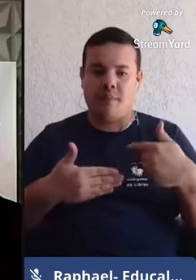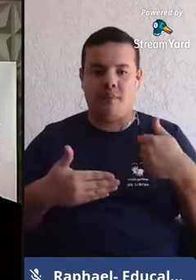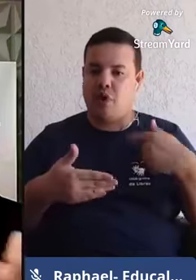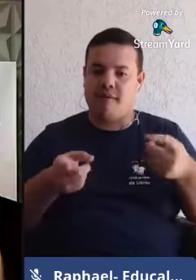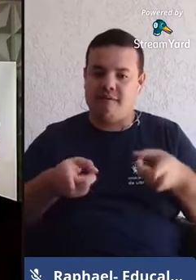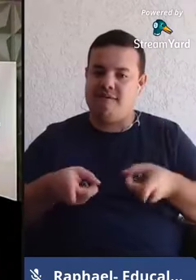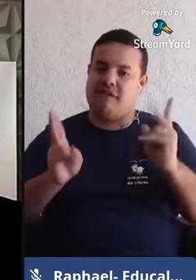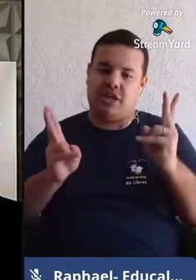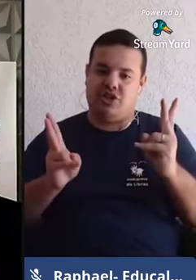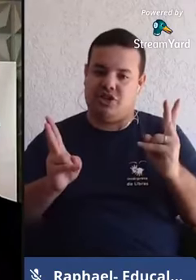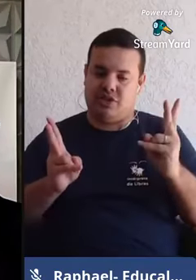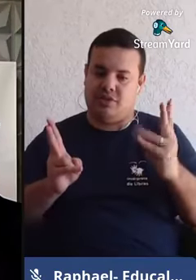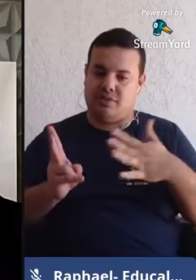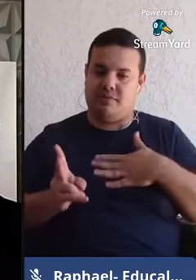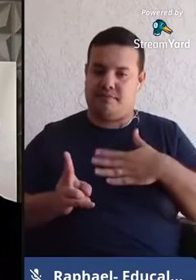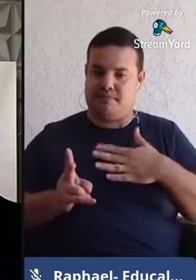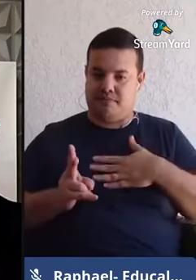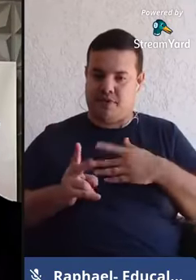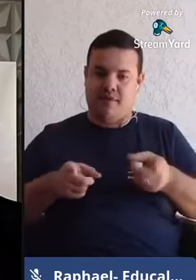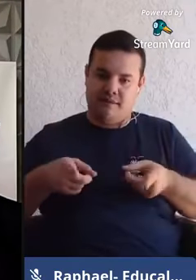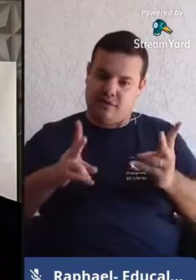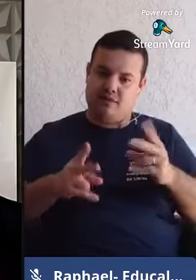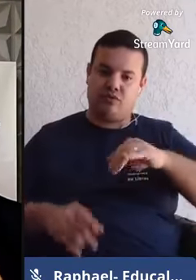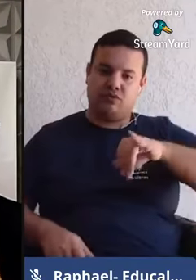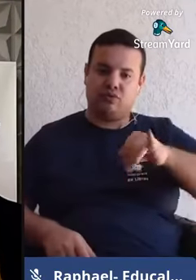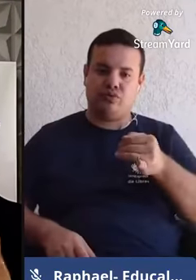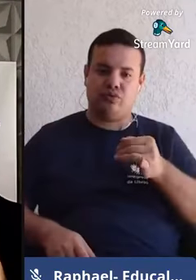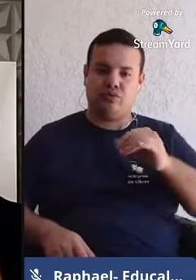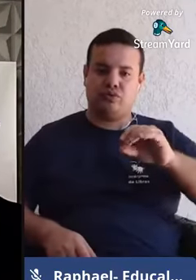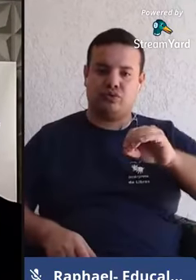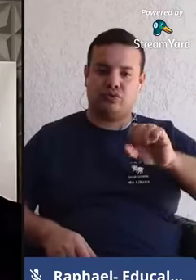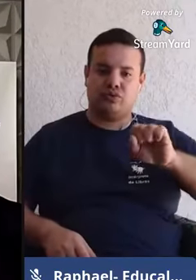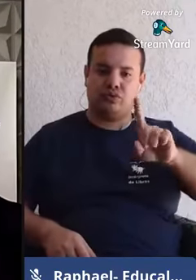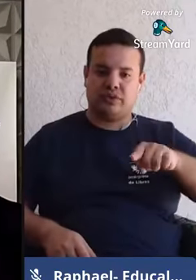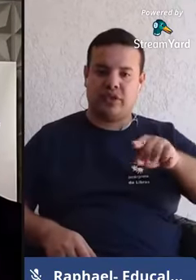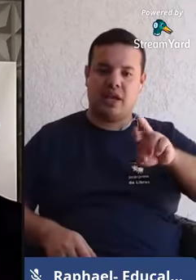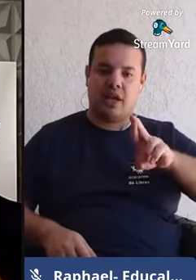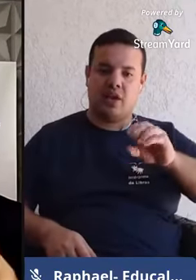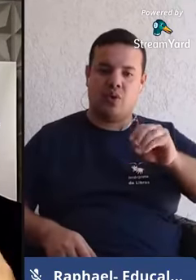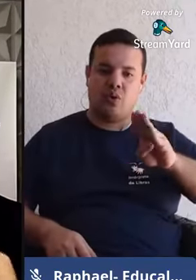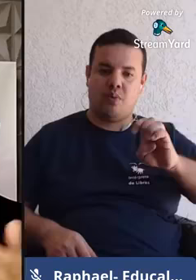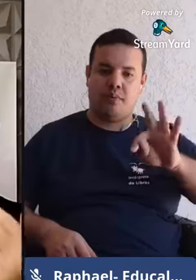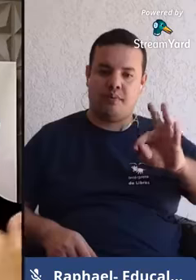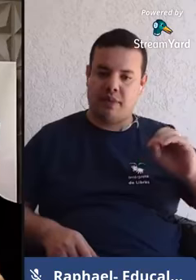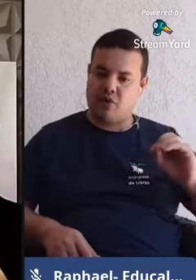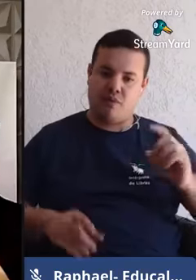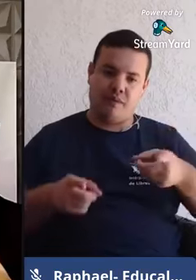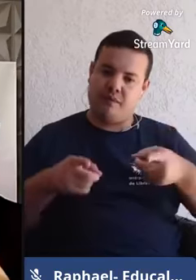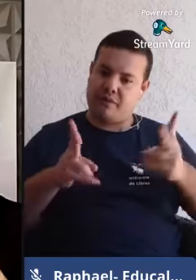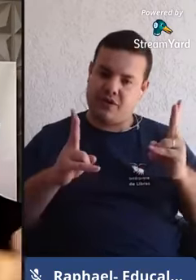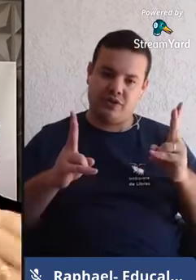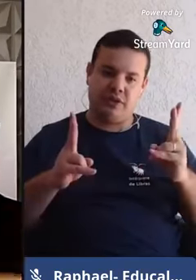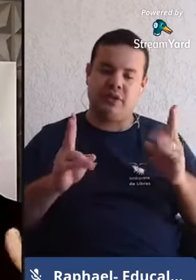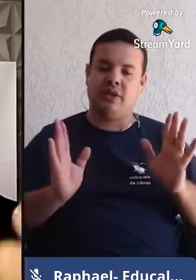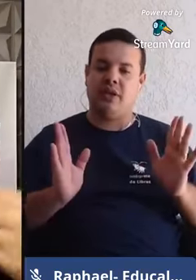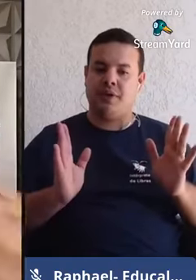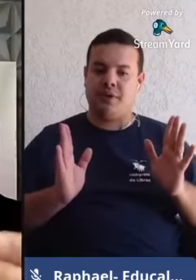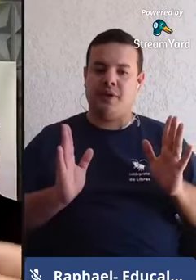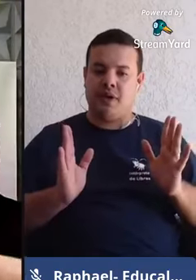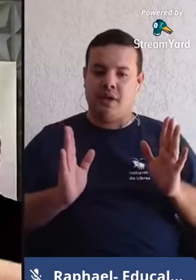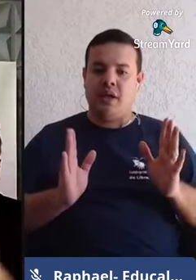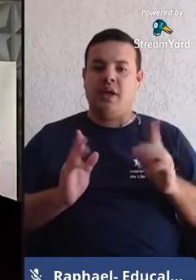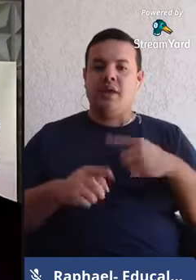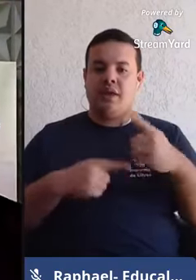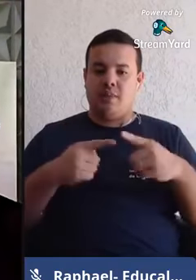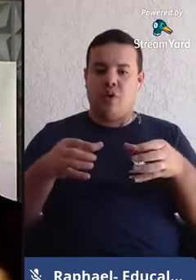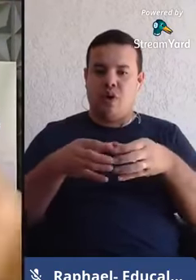da Reatec para o Zé Roberto Sevieri em 2011, 2012, e a Reatec foi vendida, o Grupo Cipa,